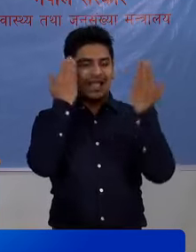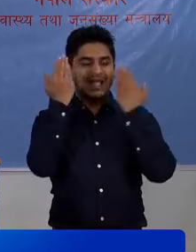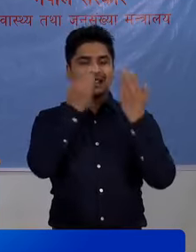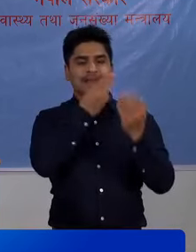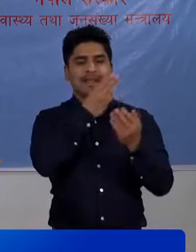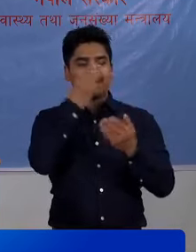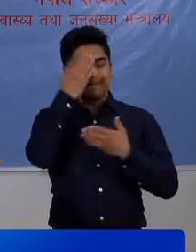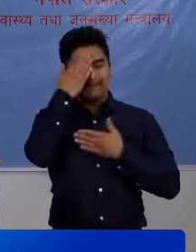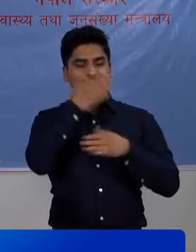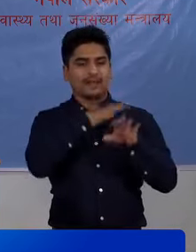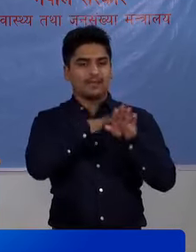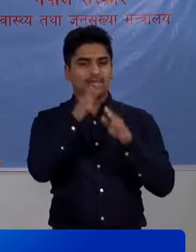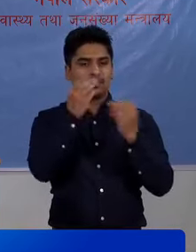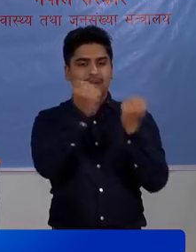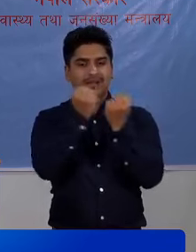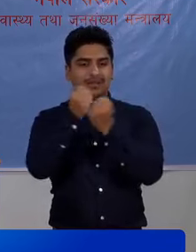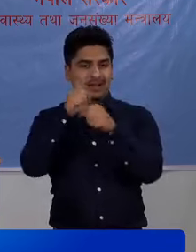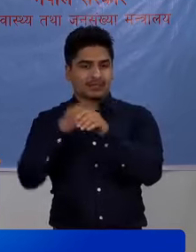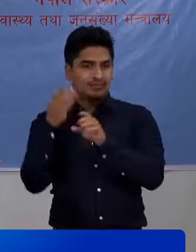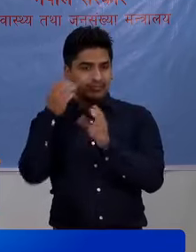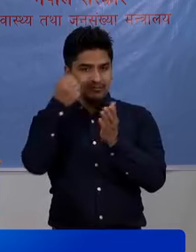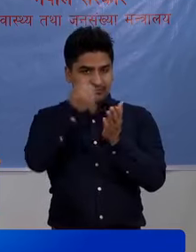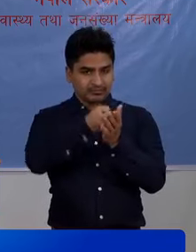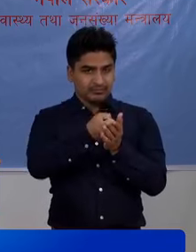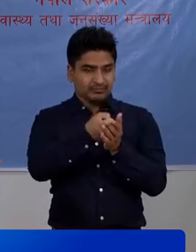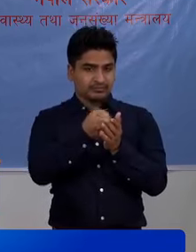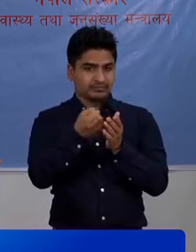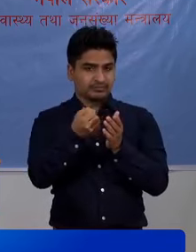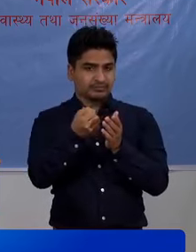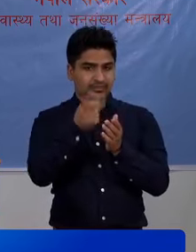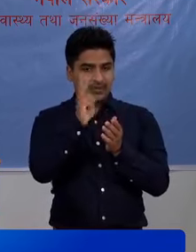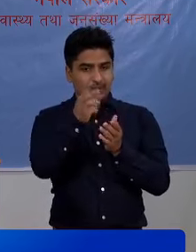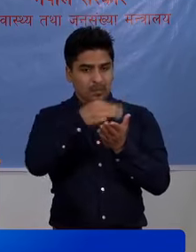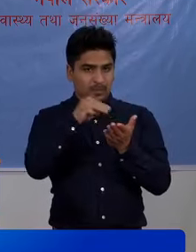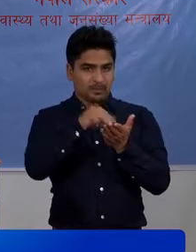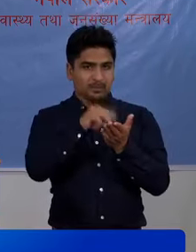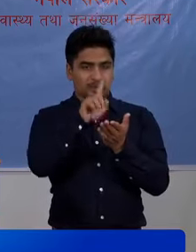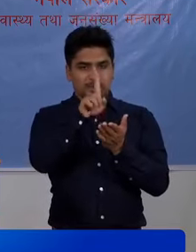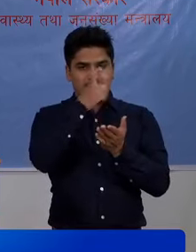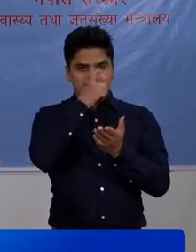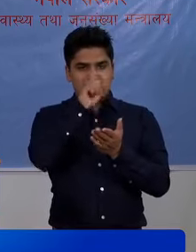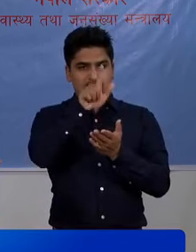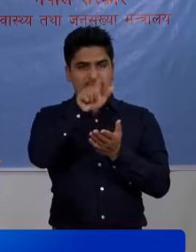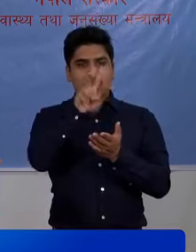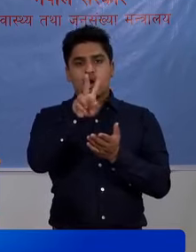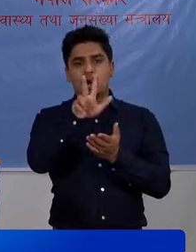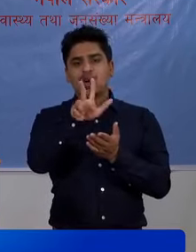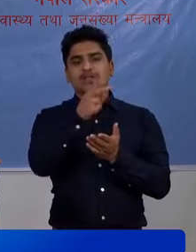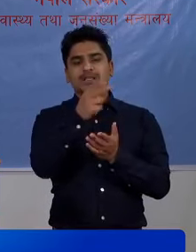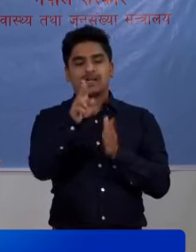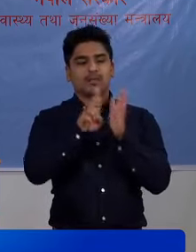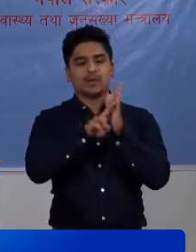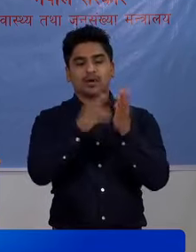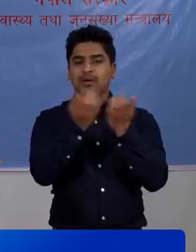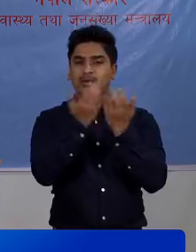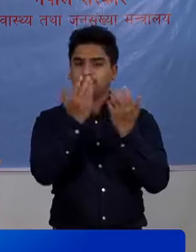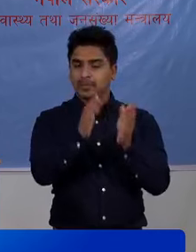विर्यामी अरू योक लोगडाउन का अवस्ता मा आई पूगनुगो रा ती मद्दे 178 जाना लाया हमिले पर्नागरे